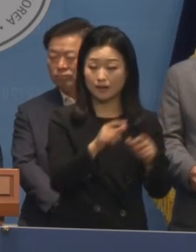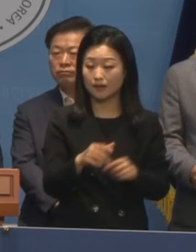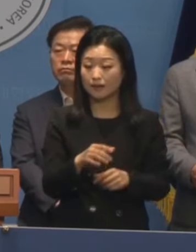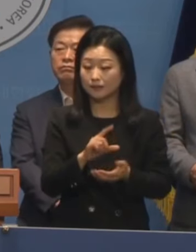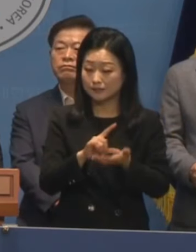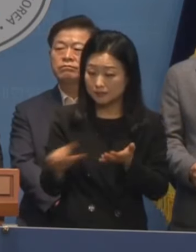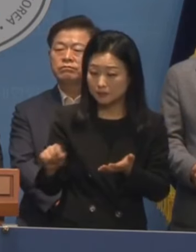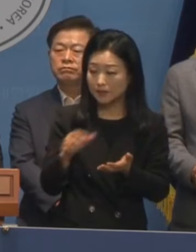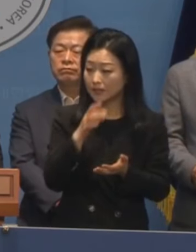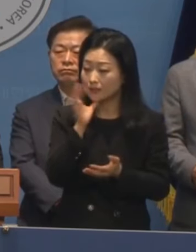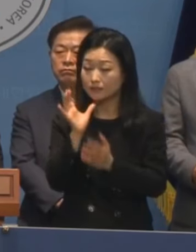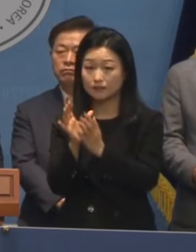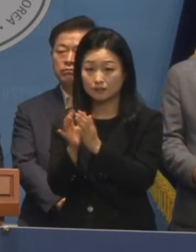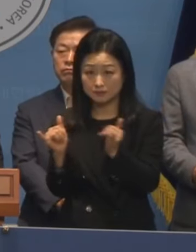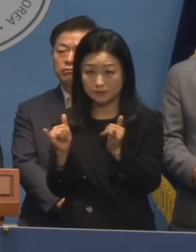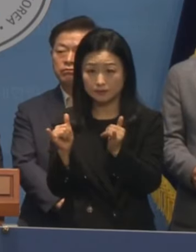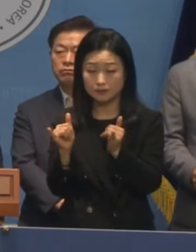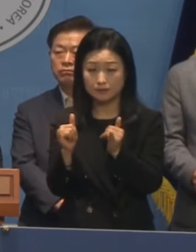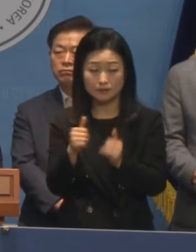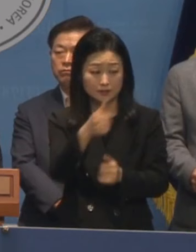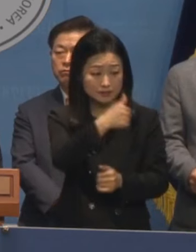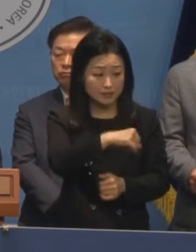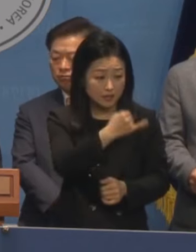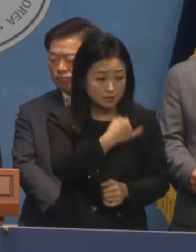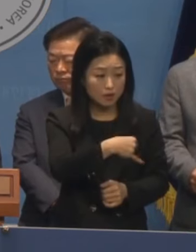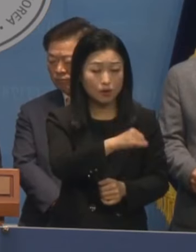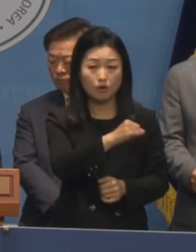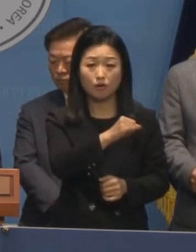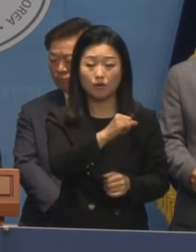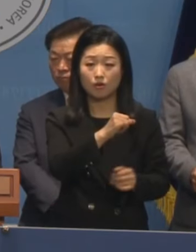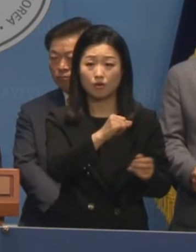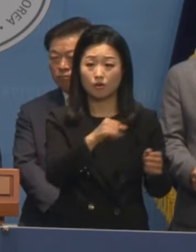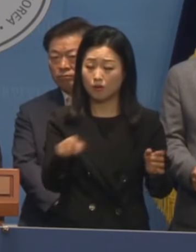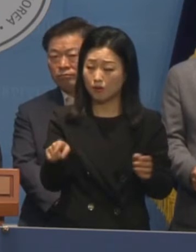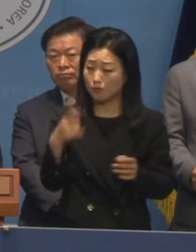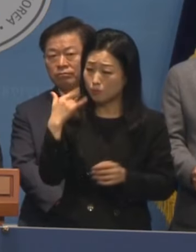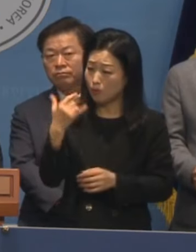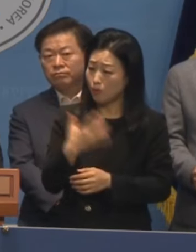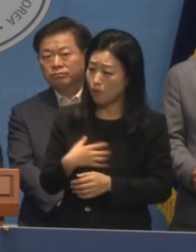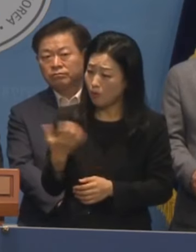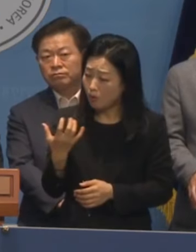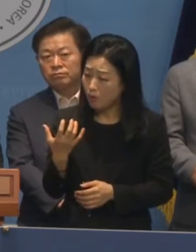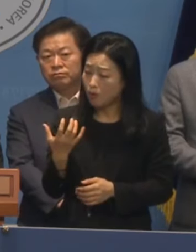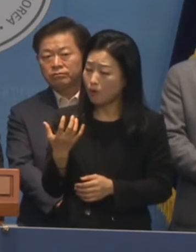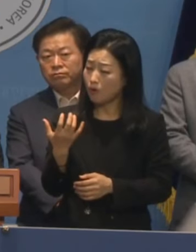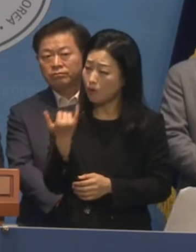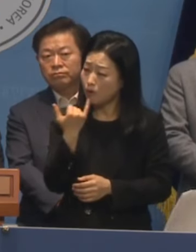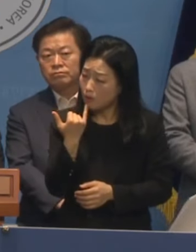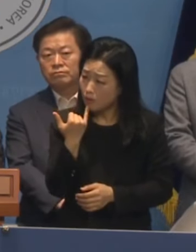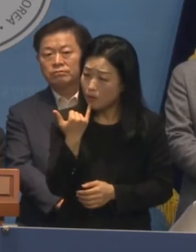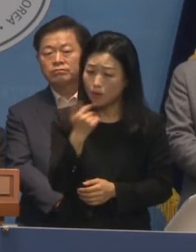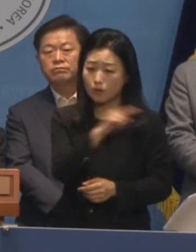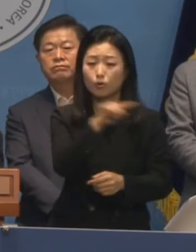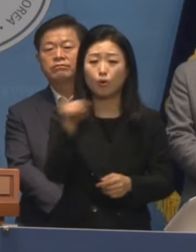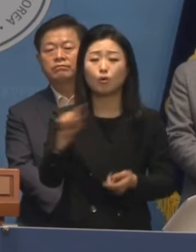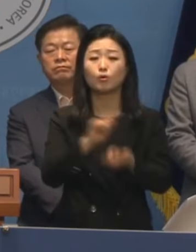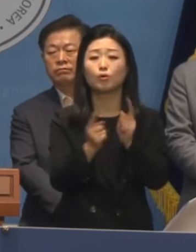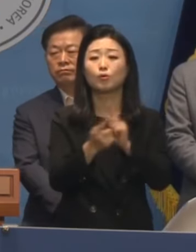붙들고 자녀의 살림 사리와 부모님의 건강 걱정을 하는 것이 일상입니다